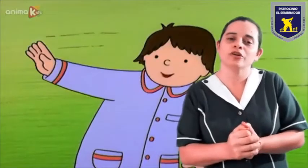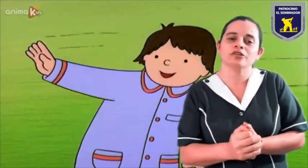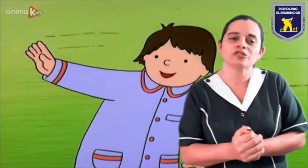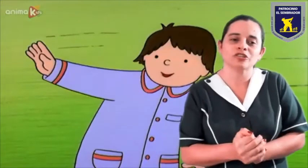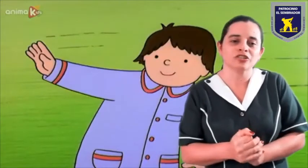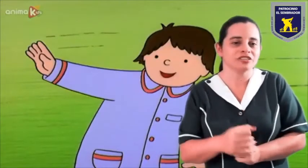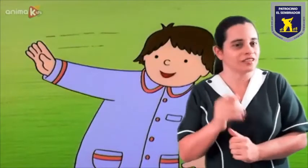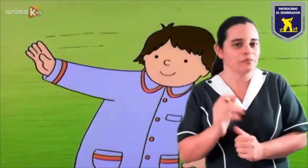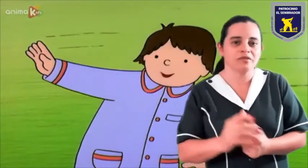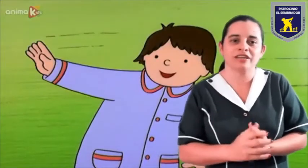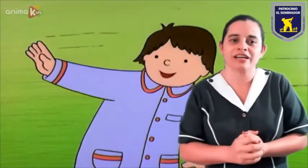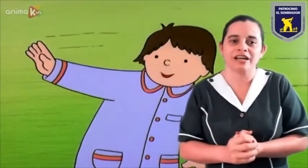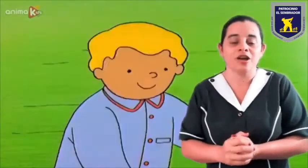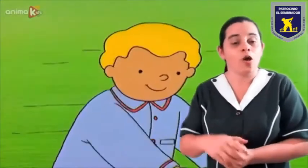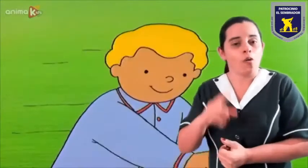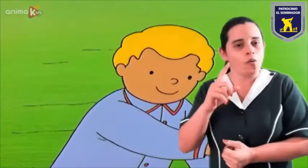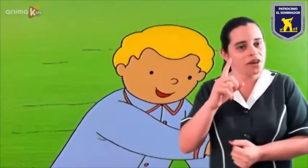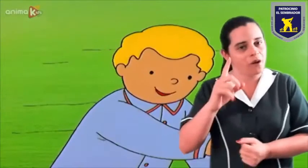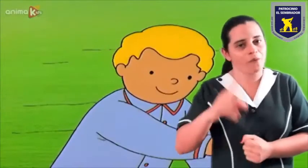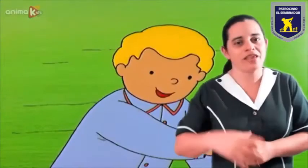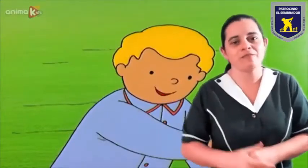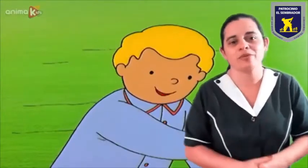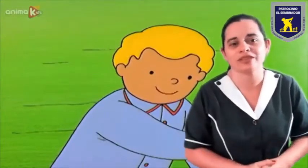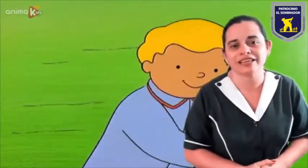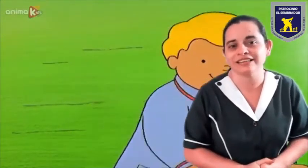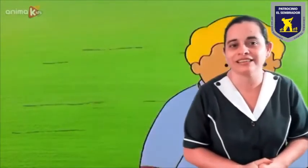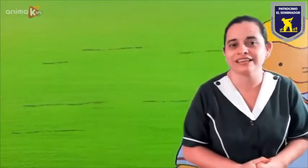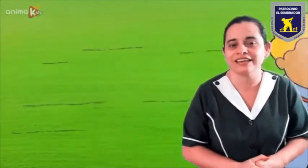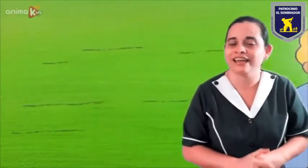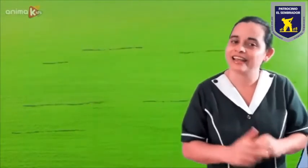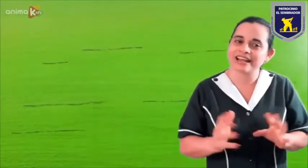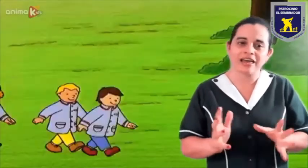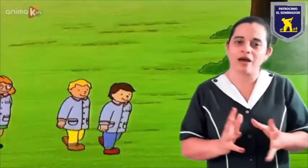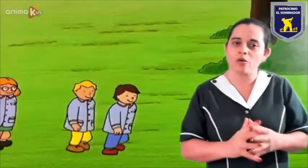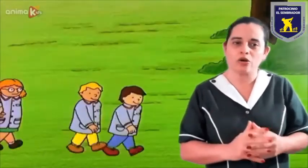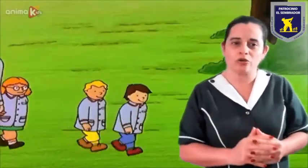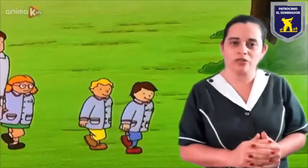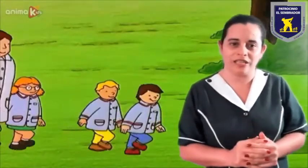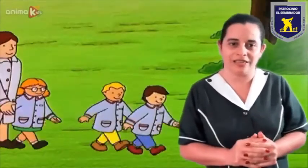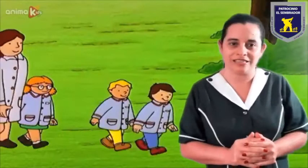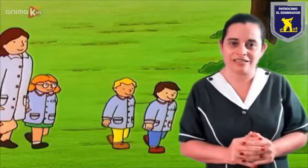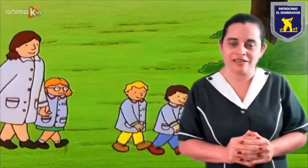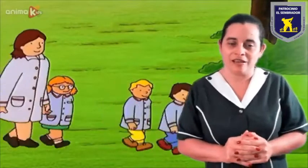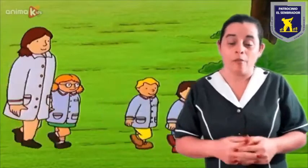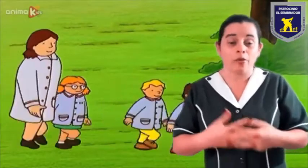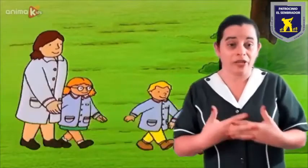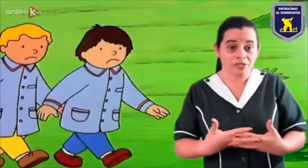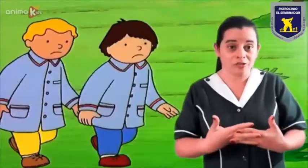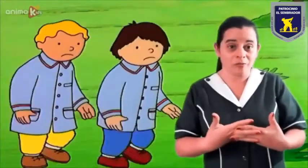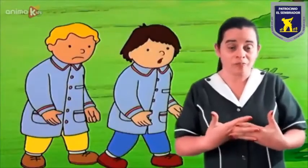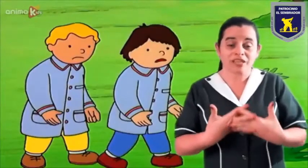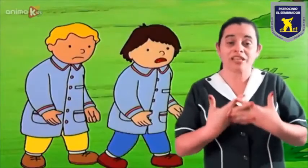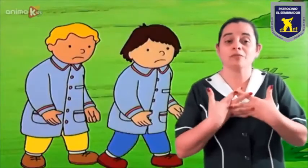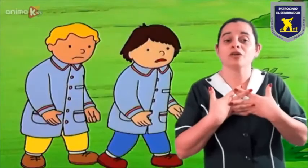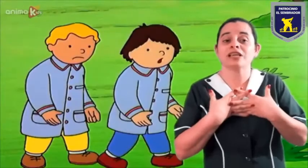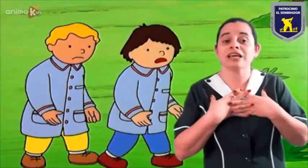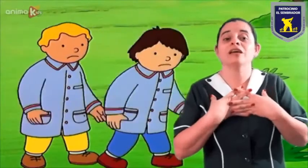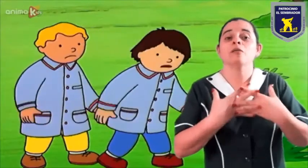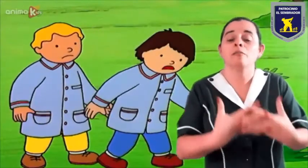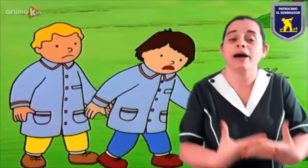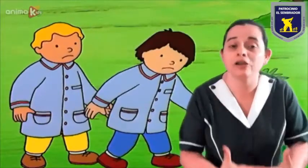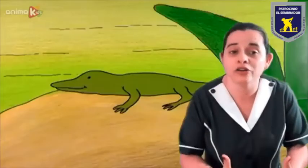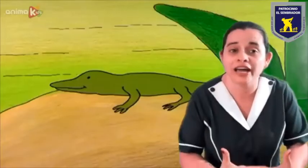cada uno de nosotros siempre va a dejar una huella importante en cada uno de ustedes. Por eso tenemos